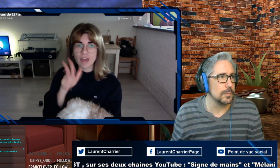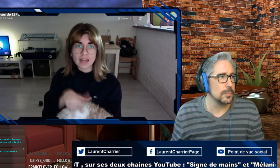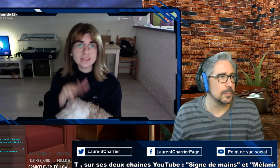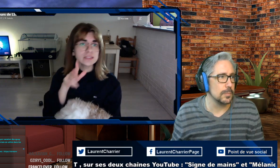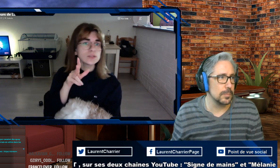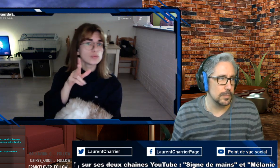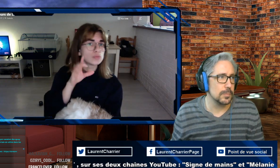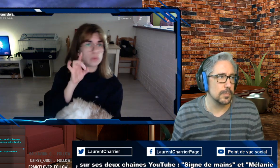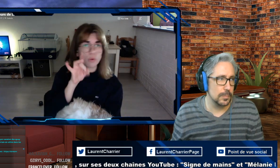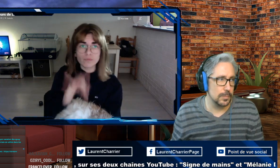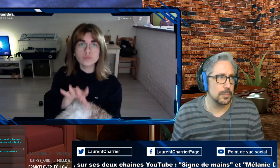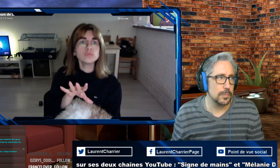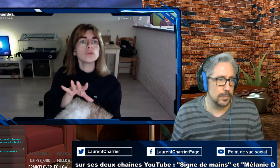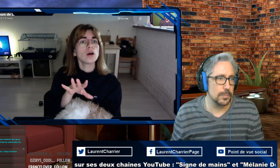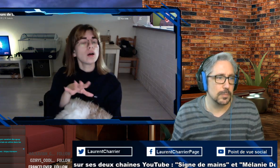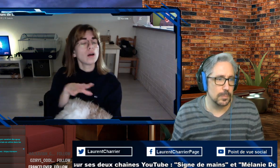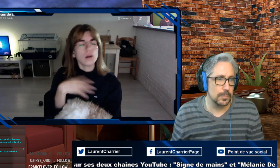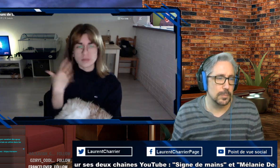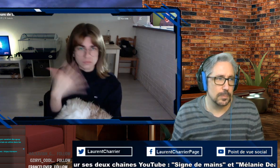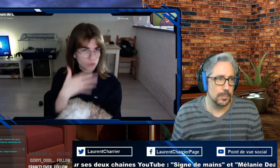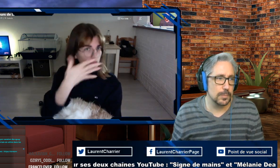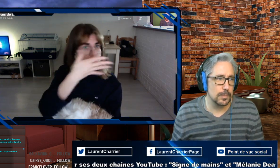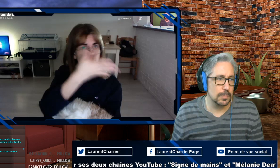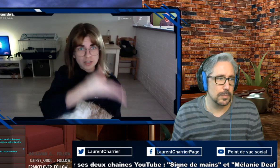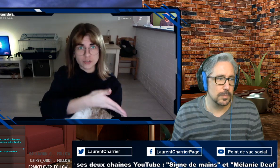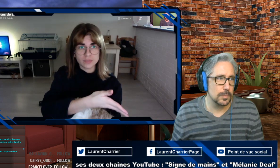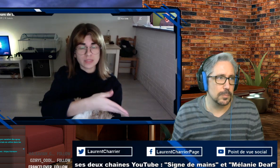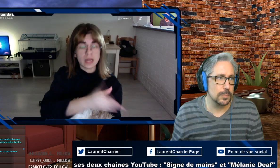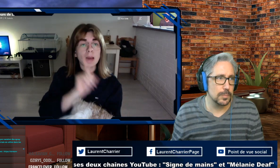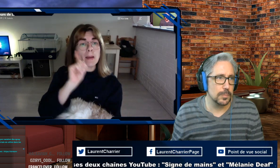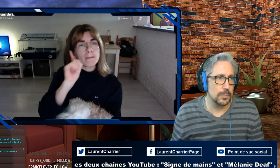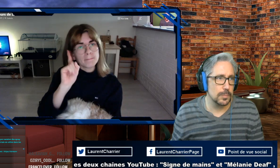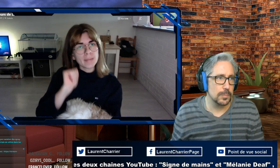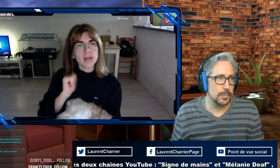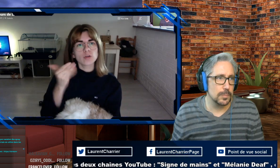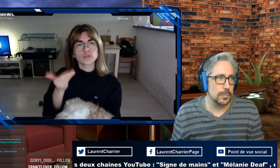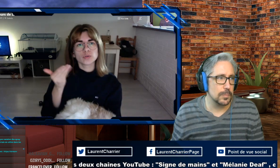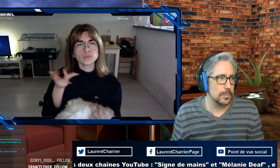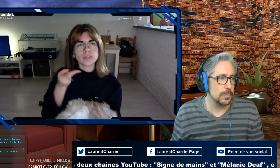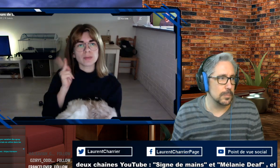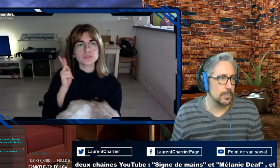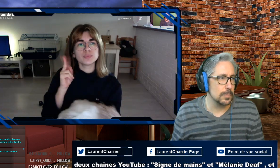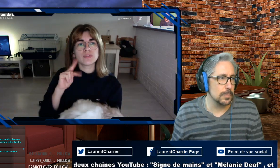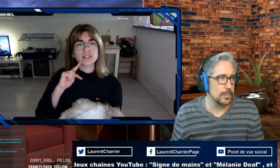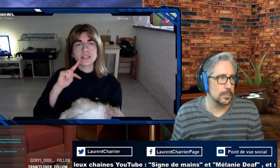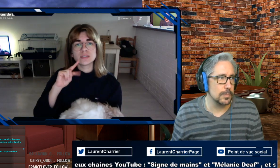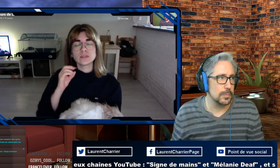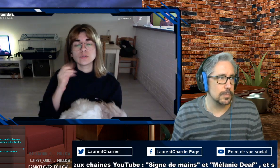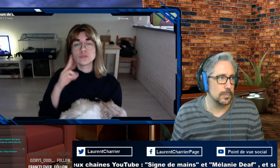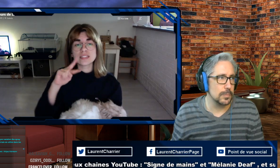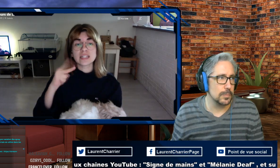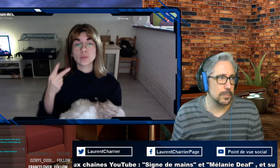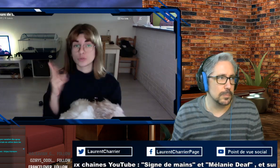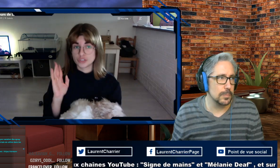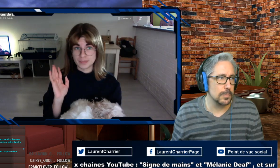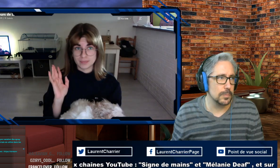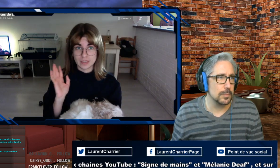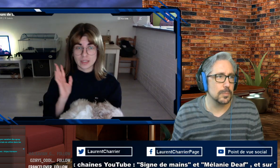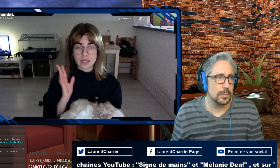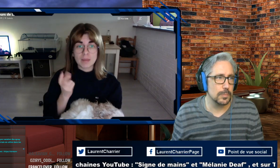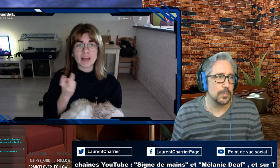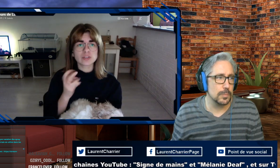précis, valides, études. Voilà, ça marche comme ça, mais aujourd'hui ça marche tout avec les nouvelles